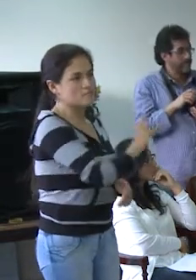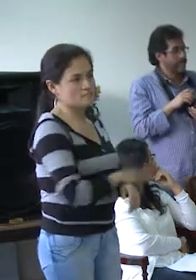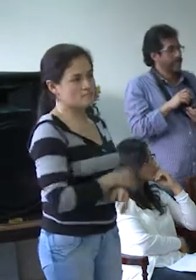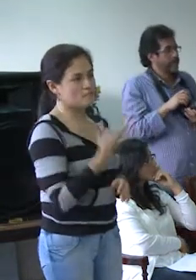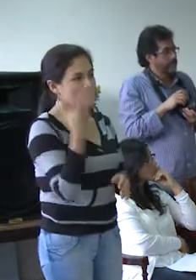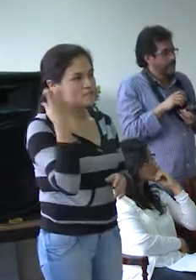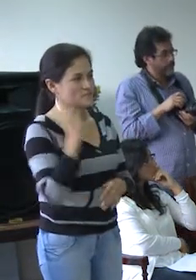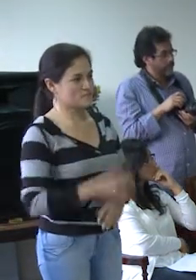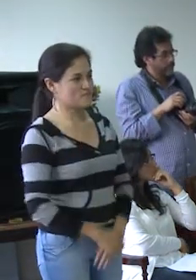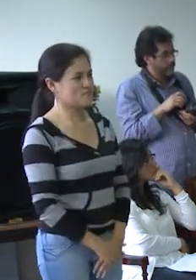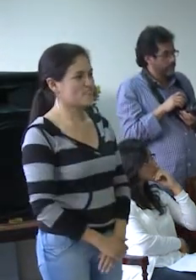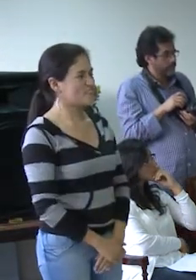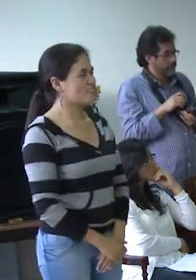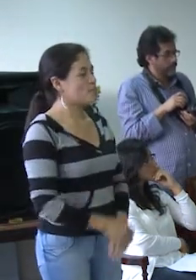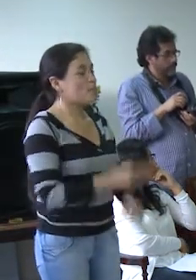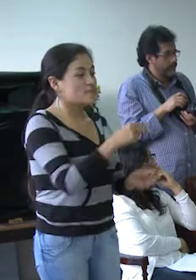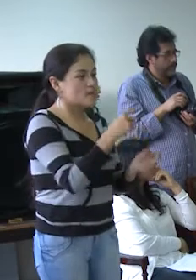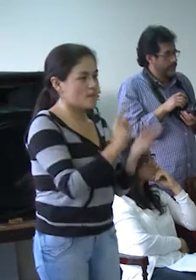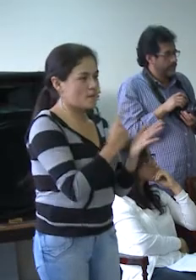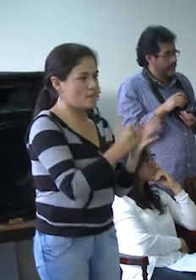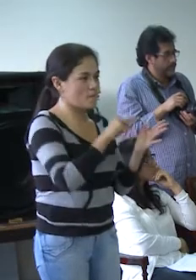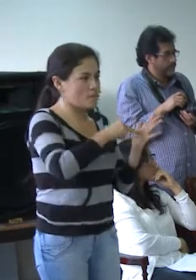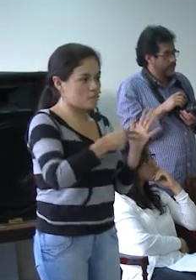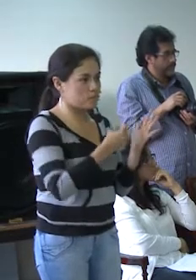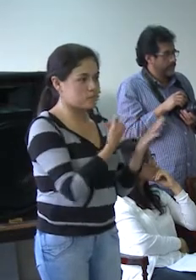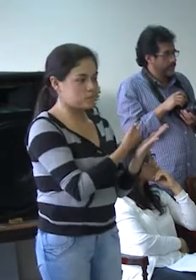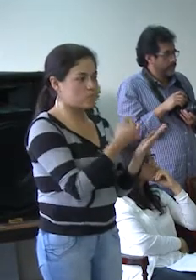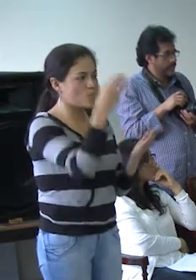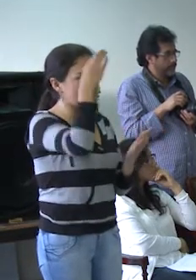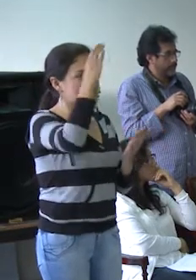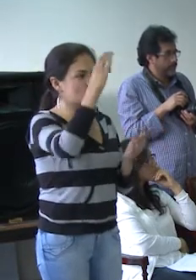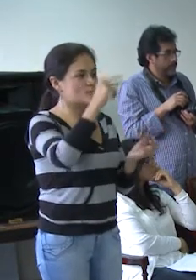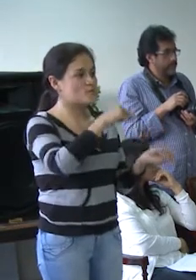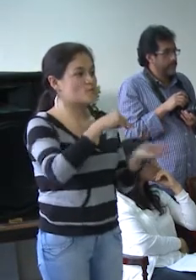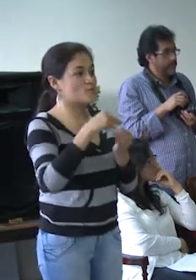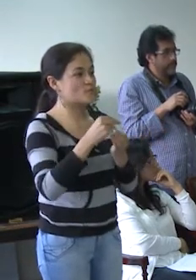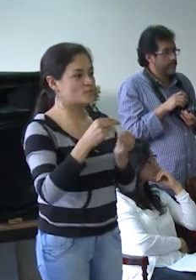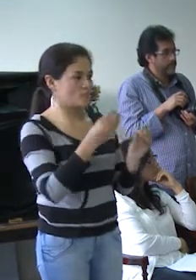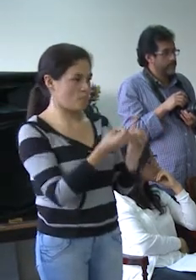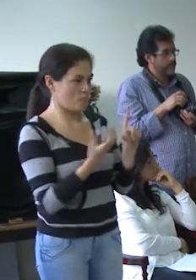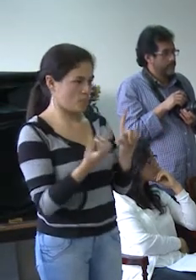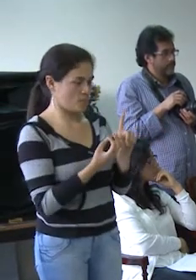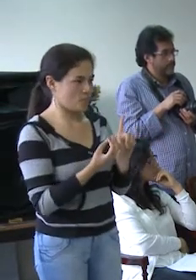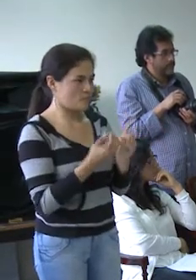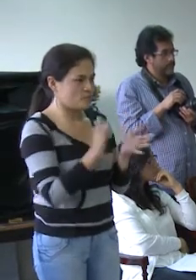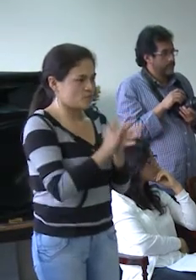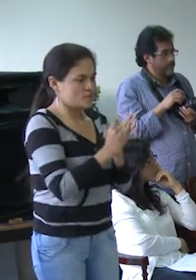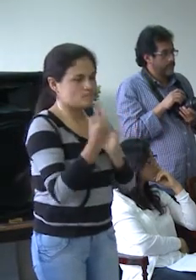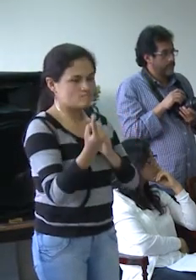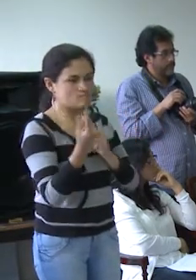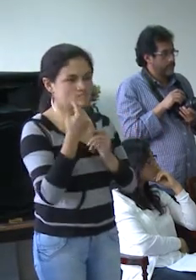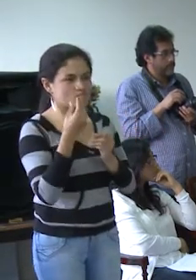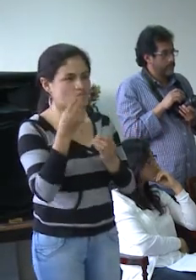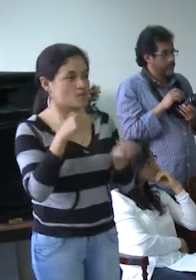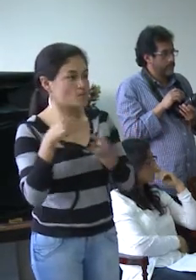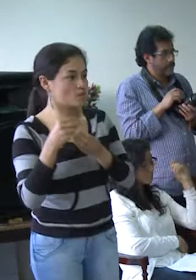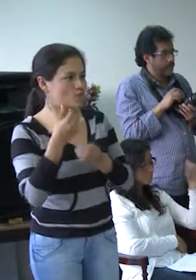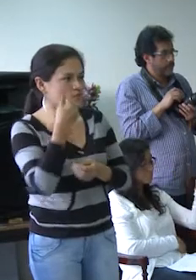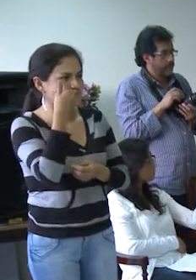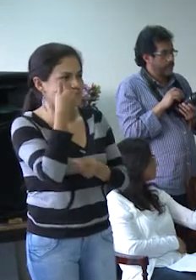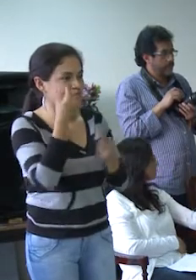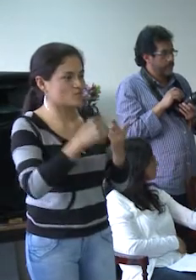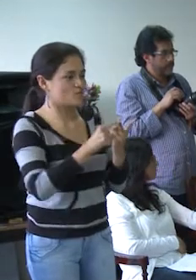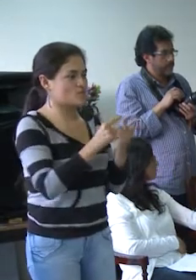qué era la educación popular para el momento. Entonces, esa confluencia entre educación de adultos, formal,